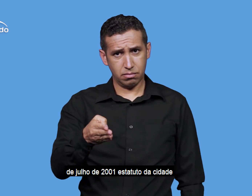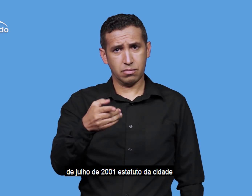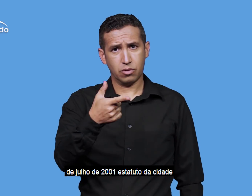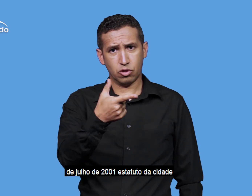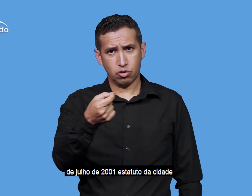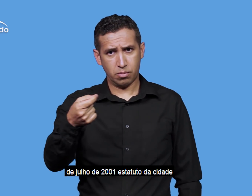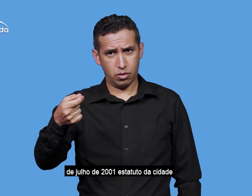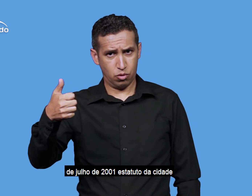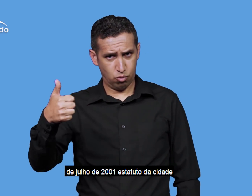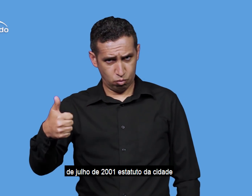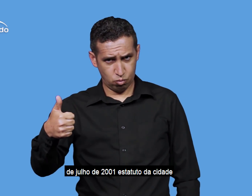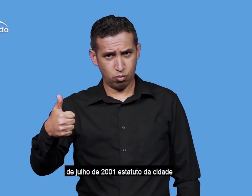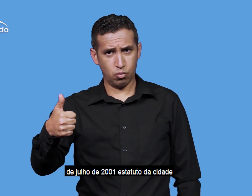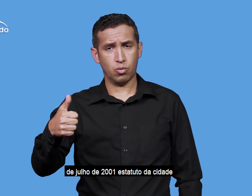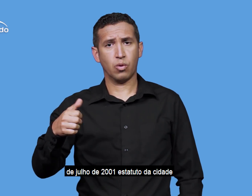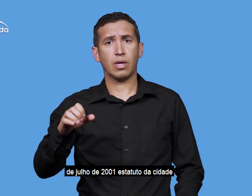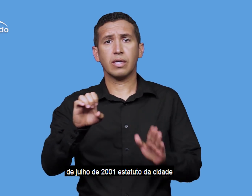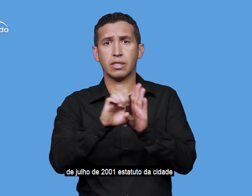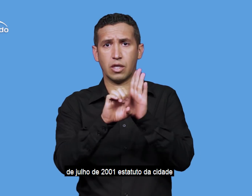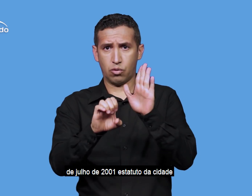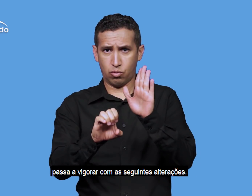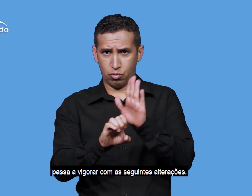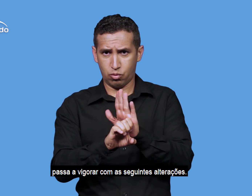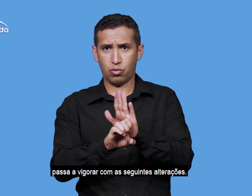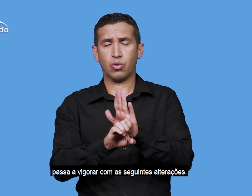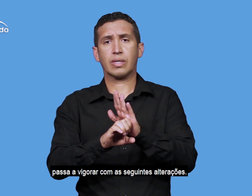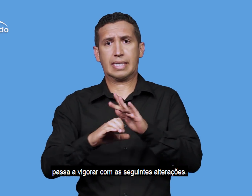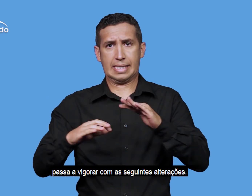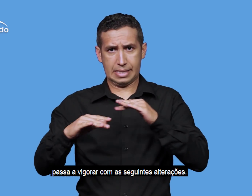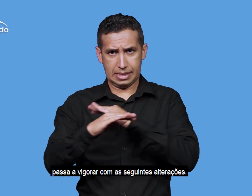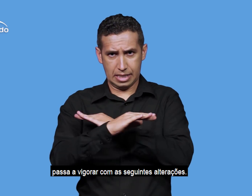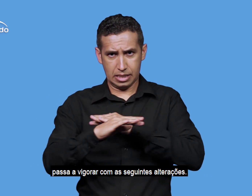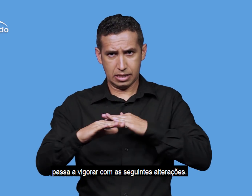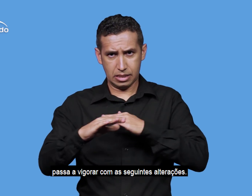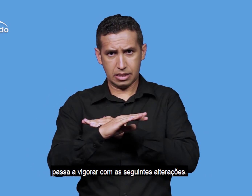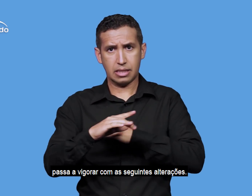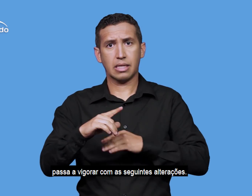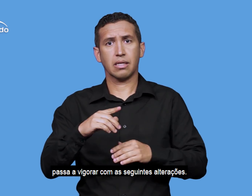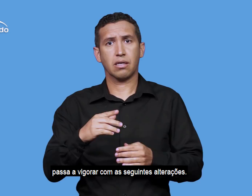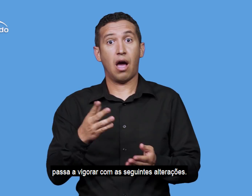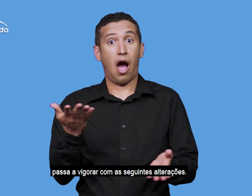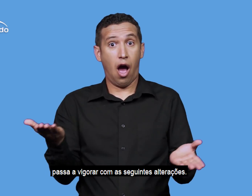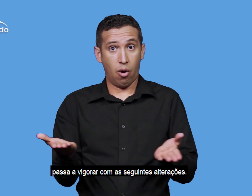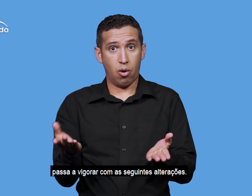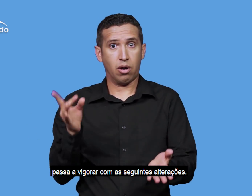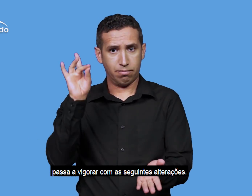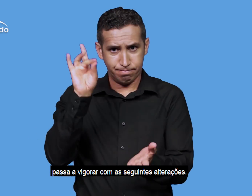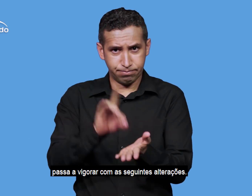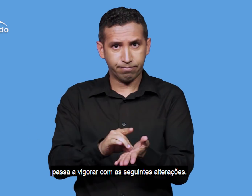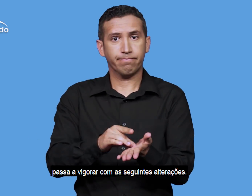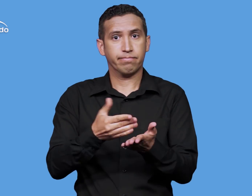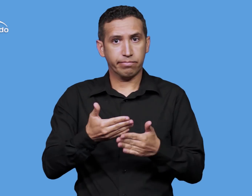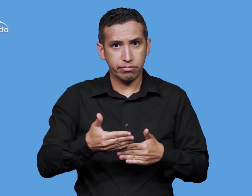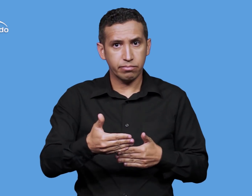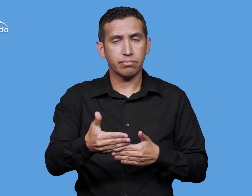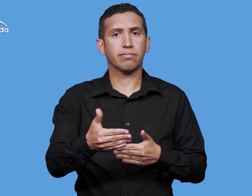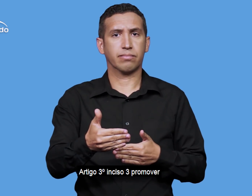2001 estatuto da cidade passa a vigorar com as seguintes alterações artigo